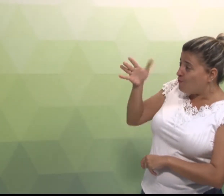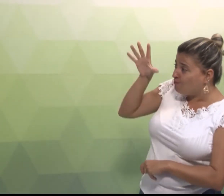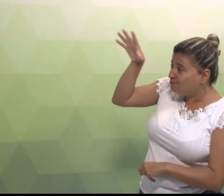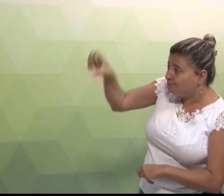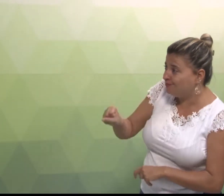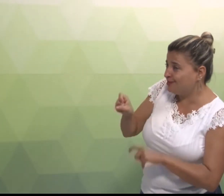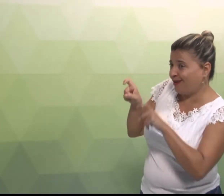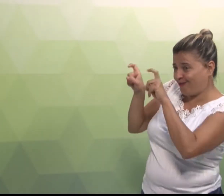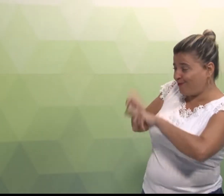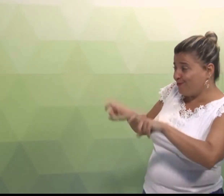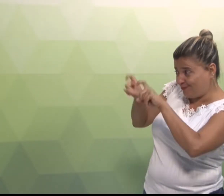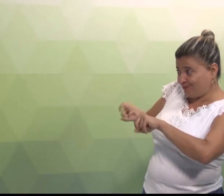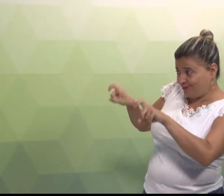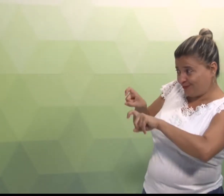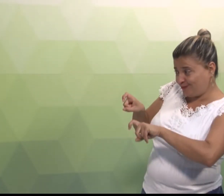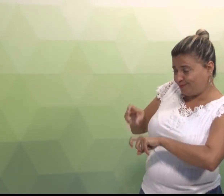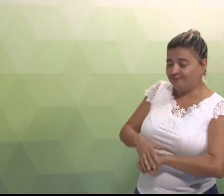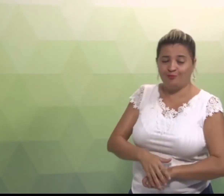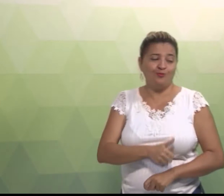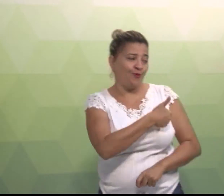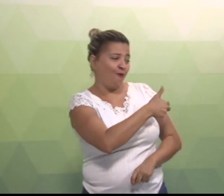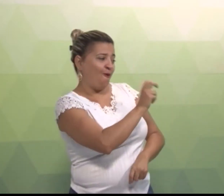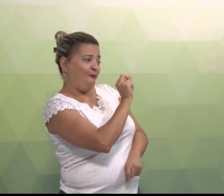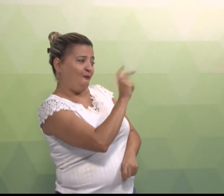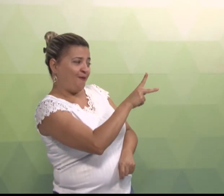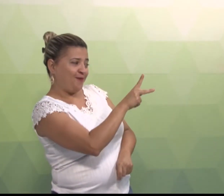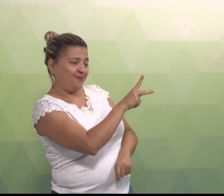vou buscá-lo. Em minha casa, o computador. Ok.